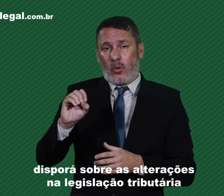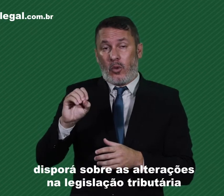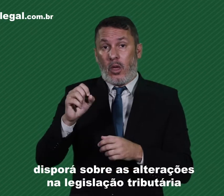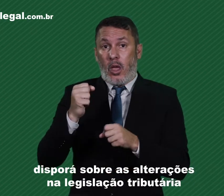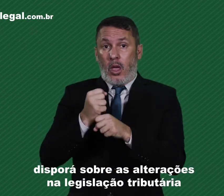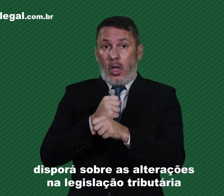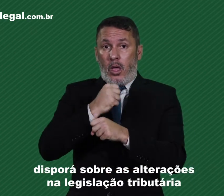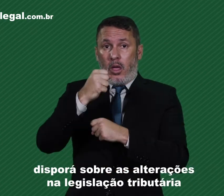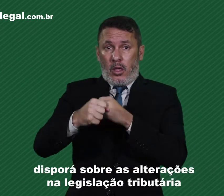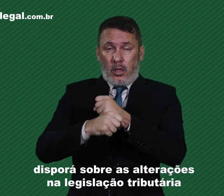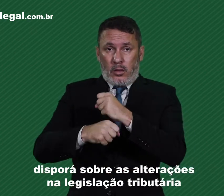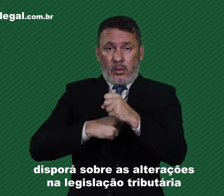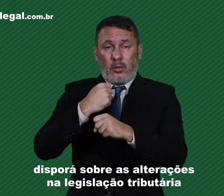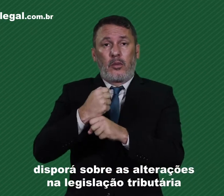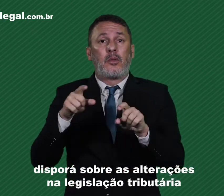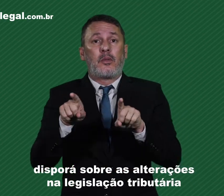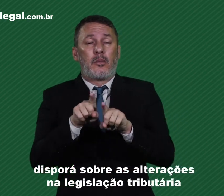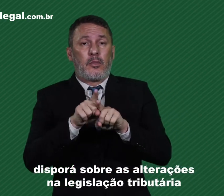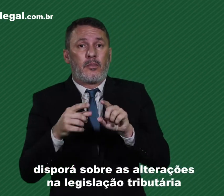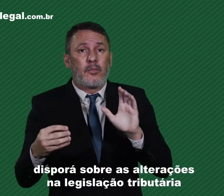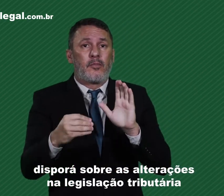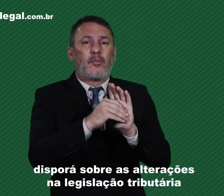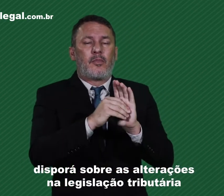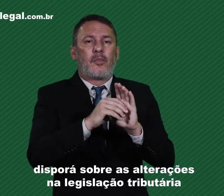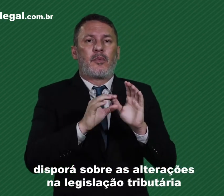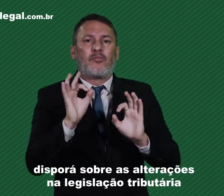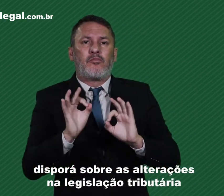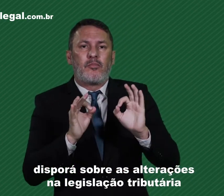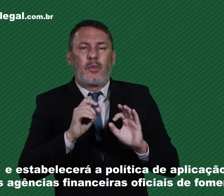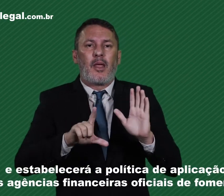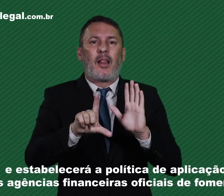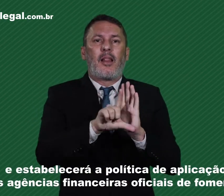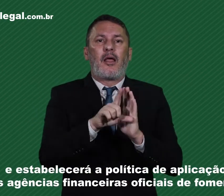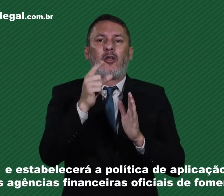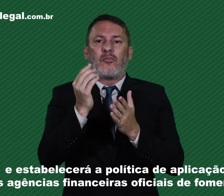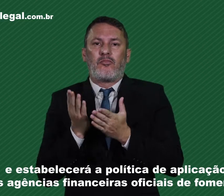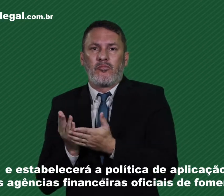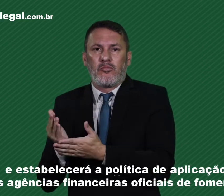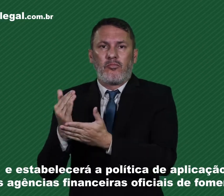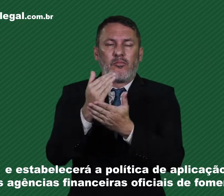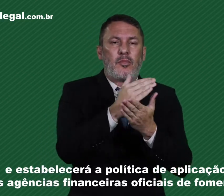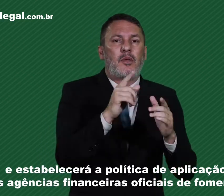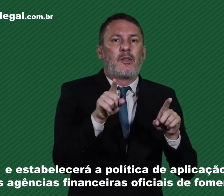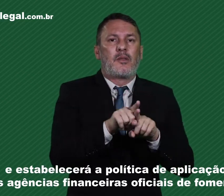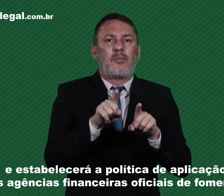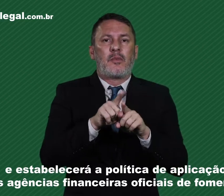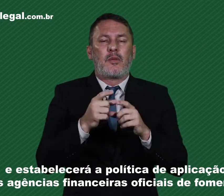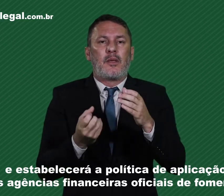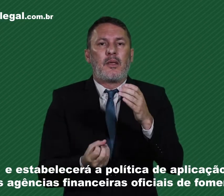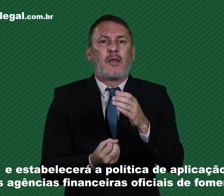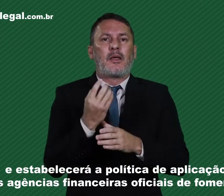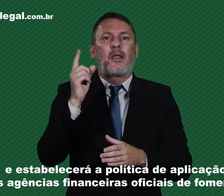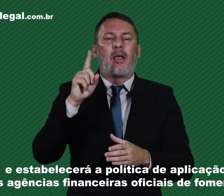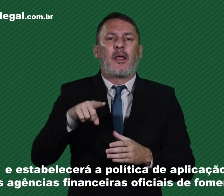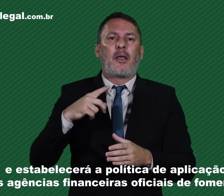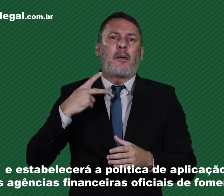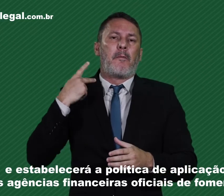sobre as alterações na legislação tributária e estabelecerá a política de aplicação das agências